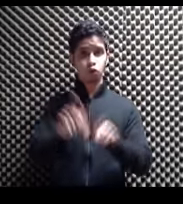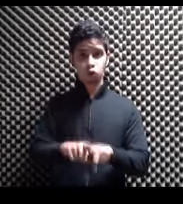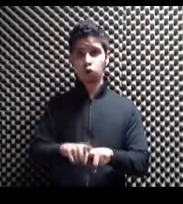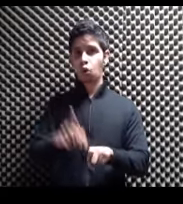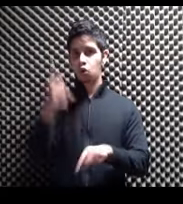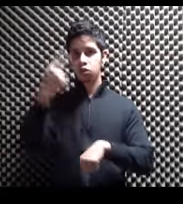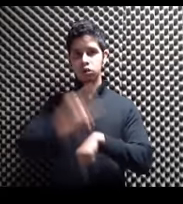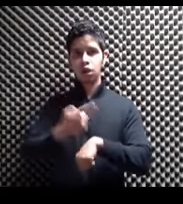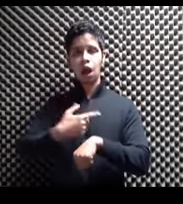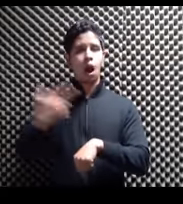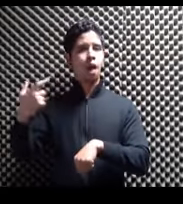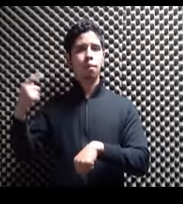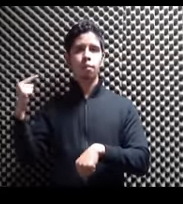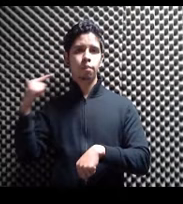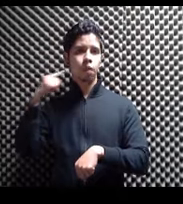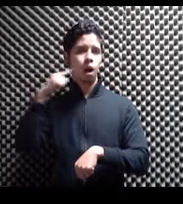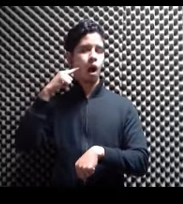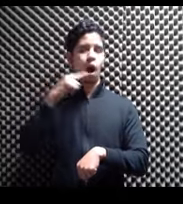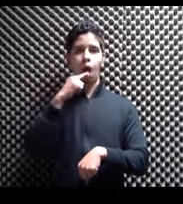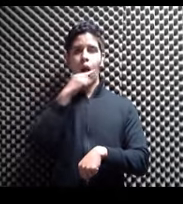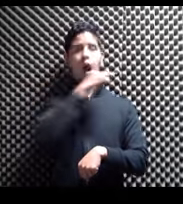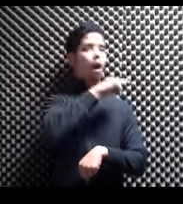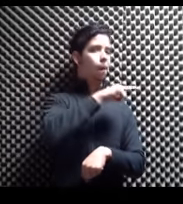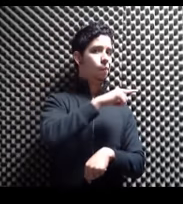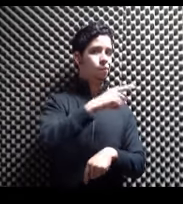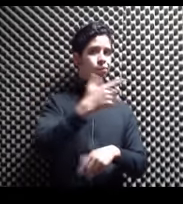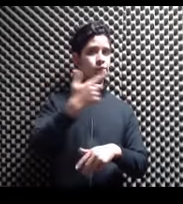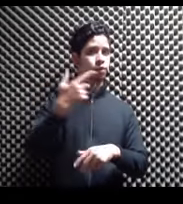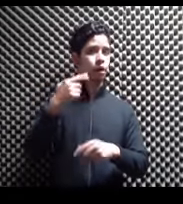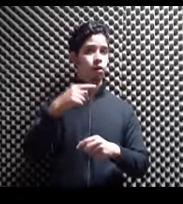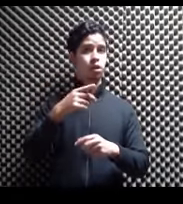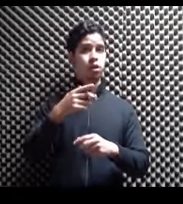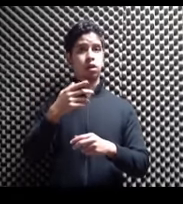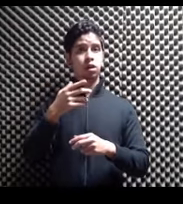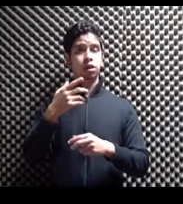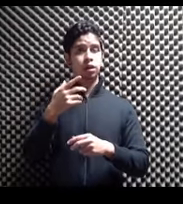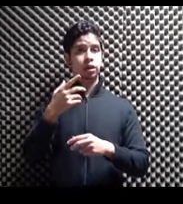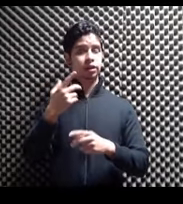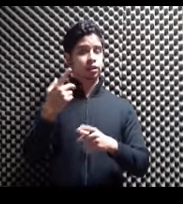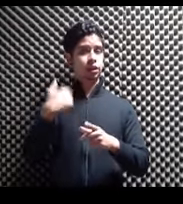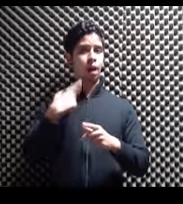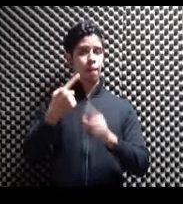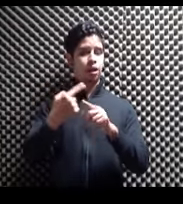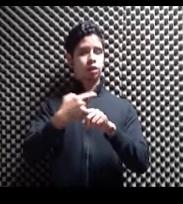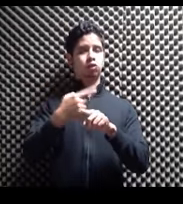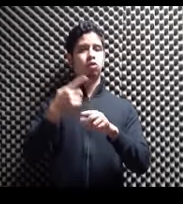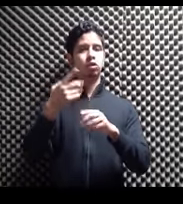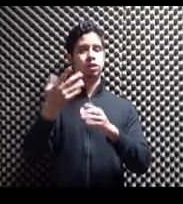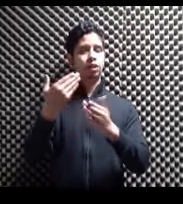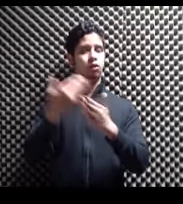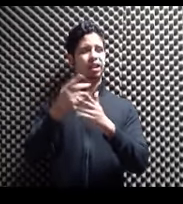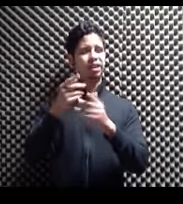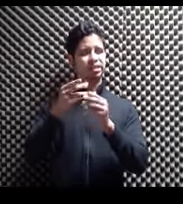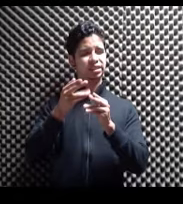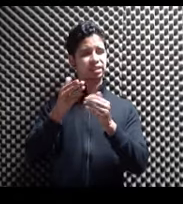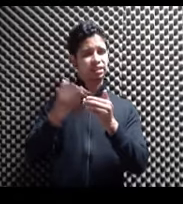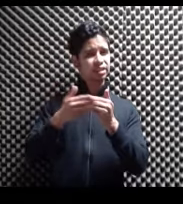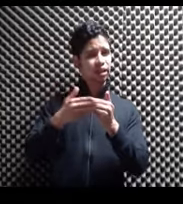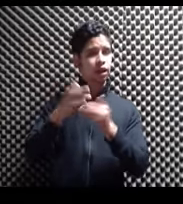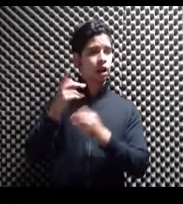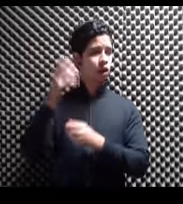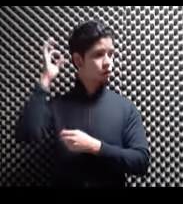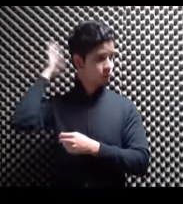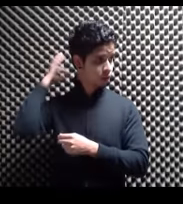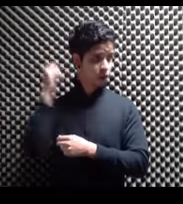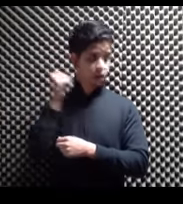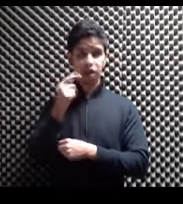cosa bien fuerte y se alojó en la columna vertebral. Y entonces ella está con unos dolores espantosos todo el tiempo y